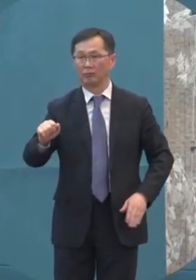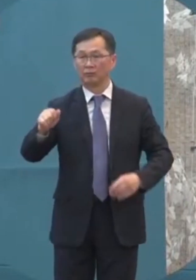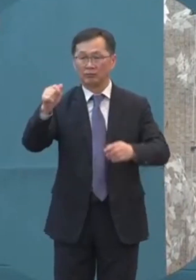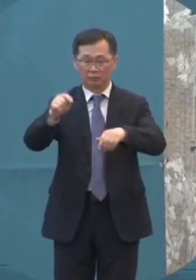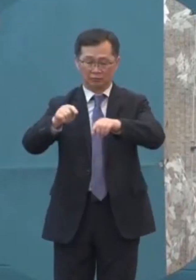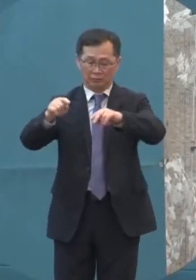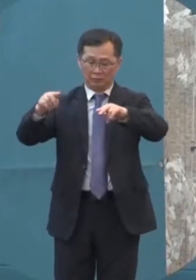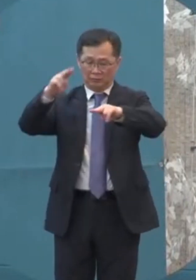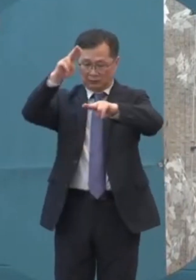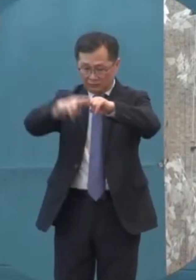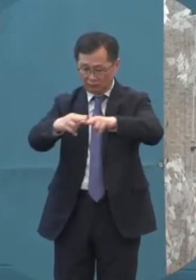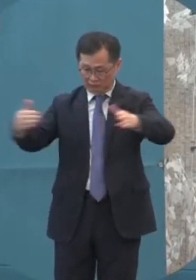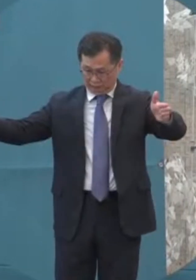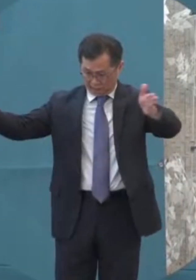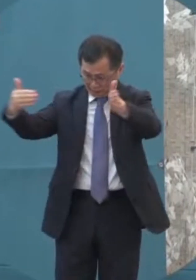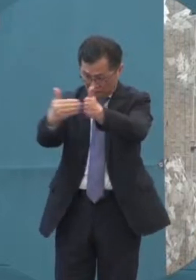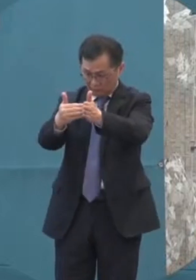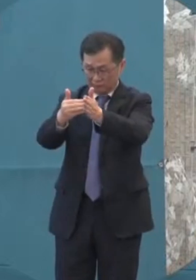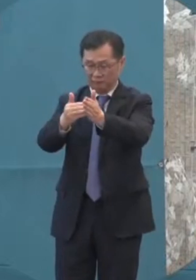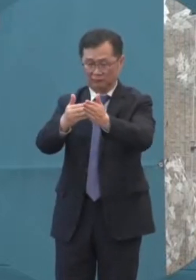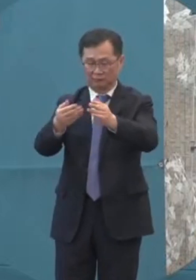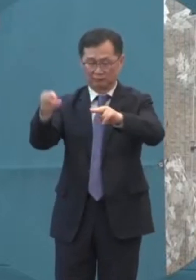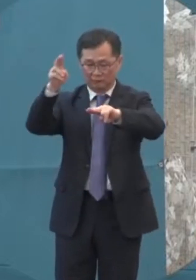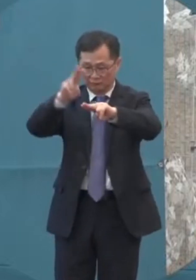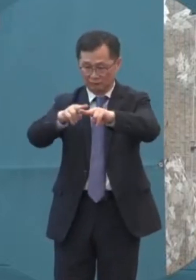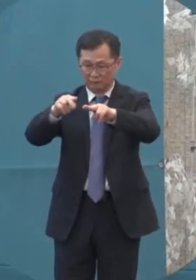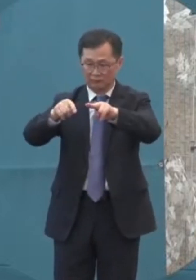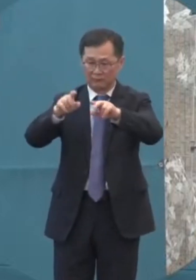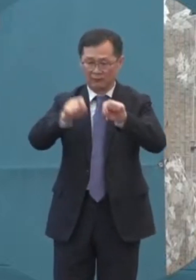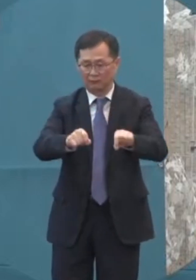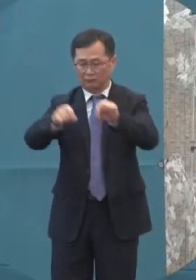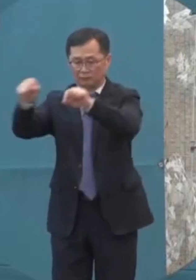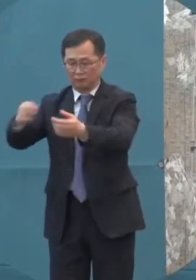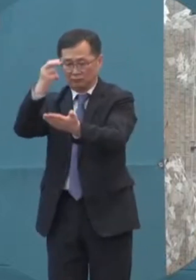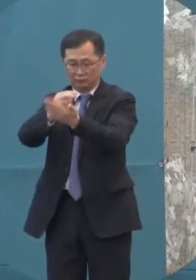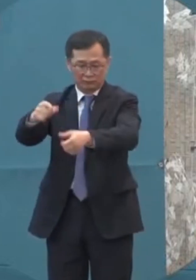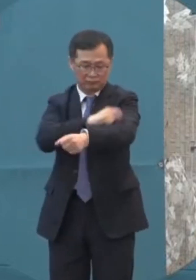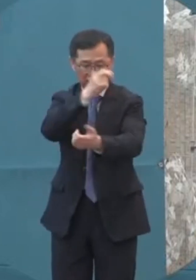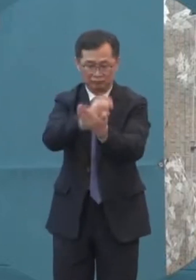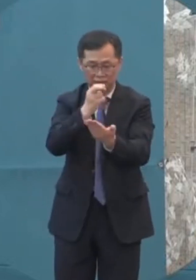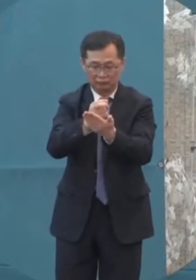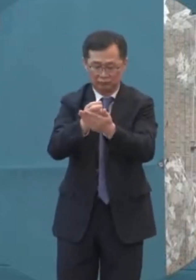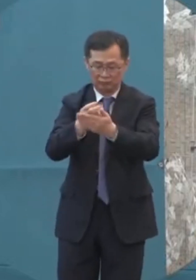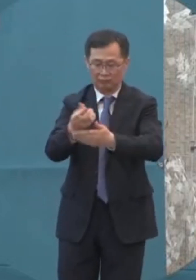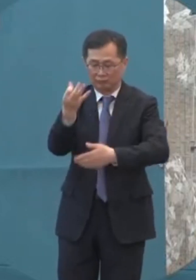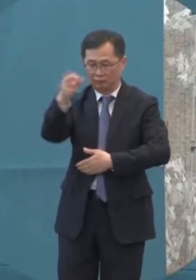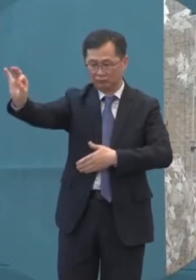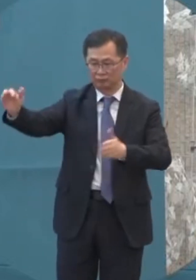임기가 끝나는 헌법재판관 2명의 임기를 연장하는 특별법안을 통과시켰어요.